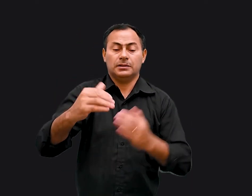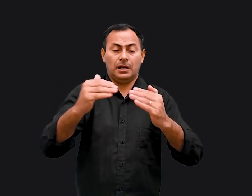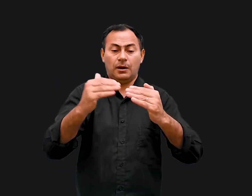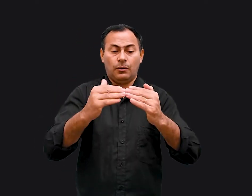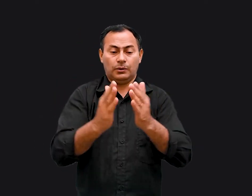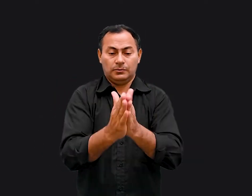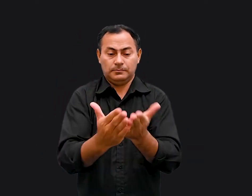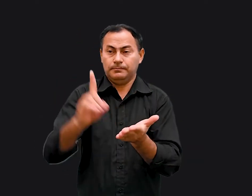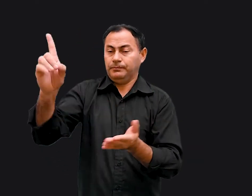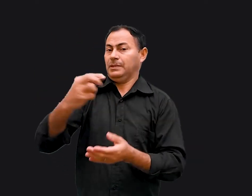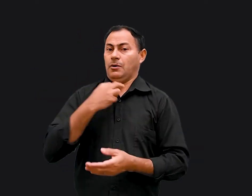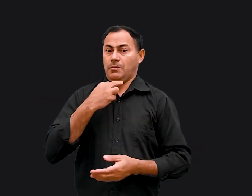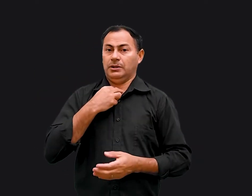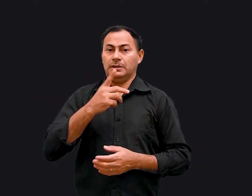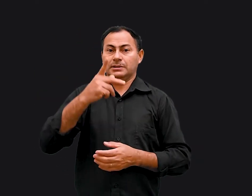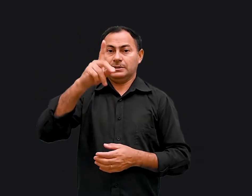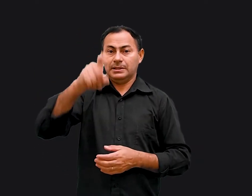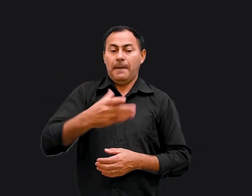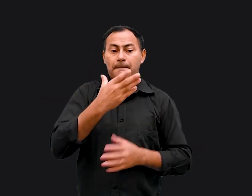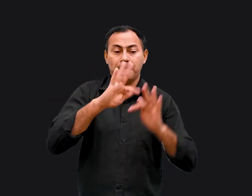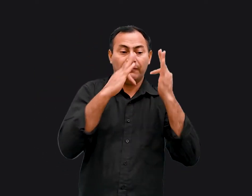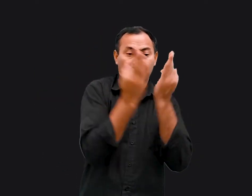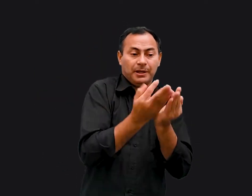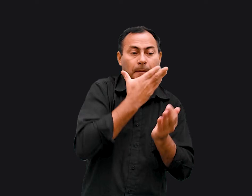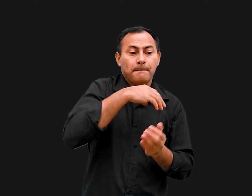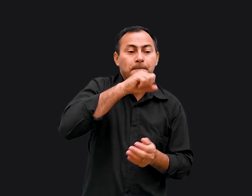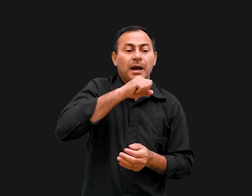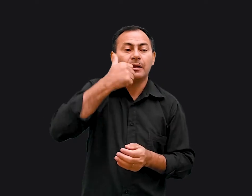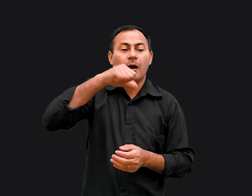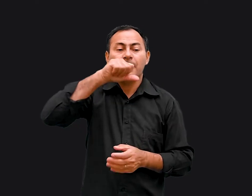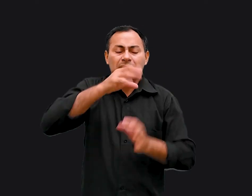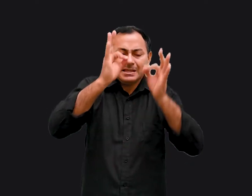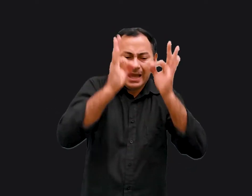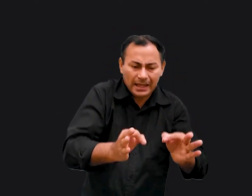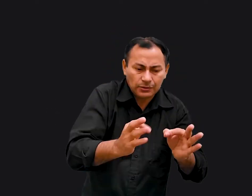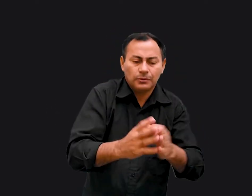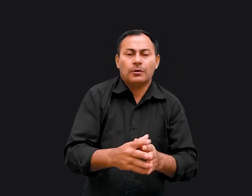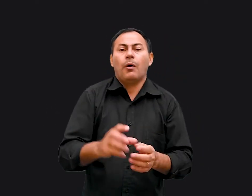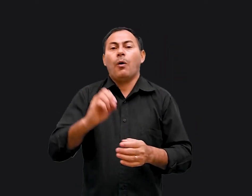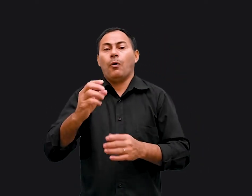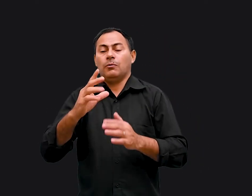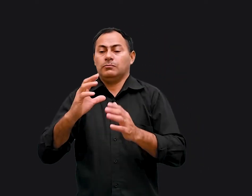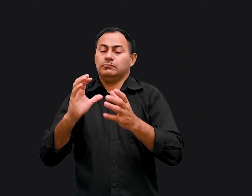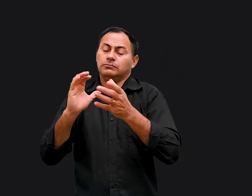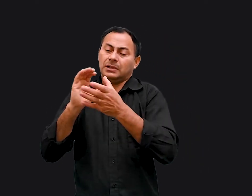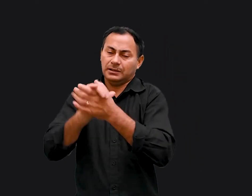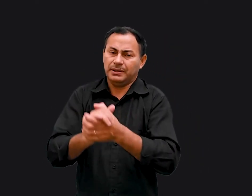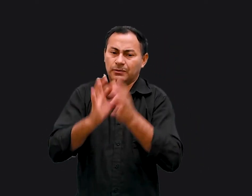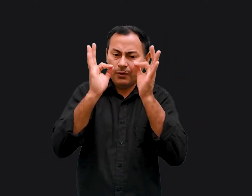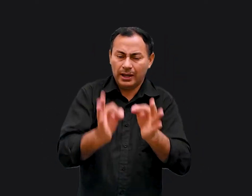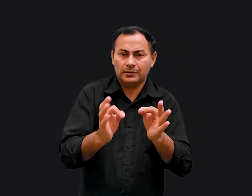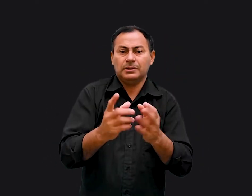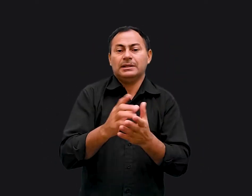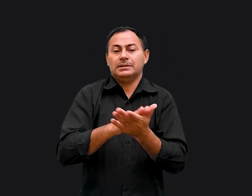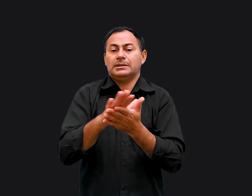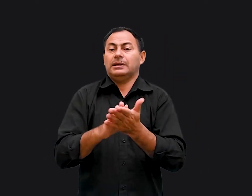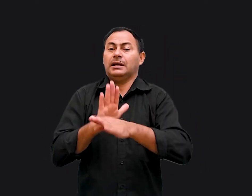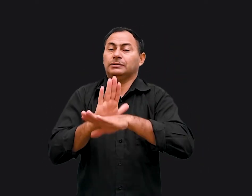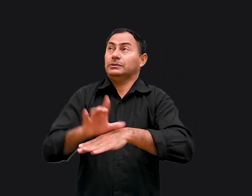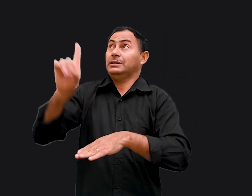as Escrituras, não podemos ser pais adequados, ou companheiros adequados, ou pessoas adequadas, sem a ajuda de